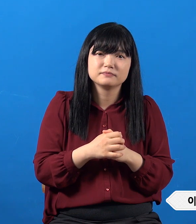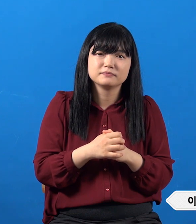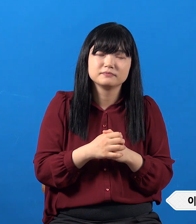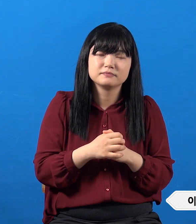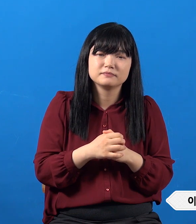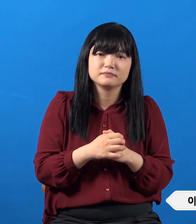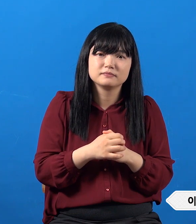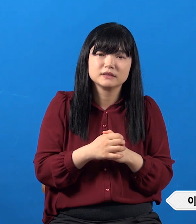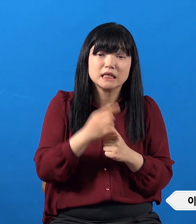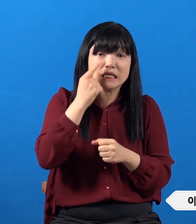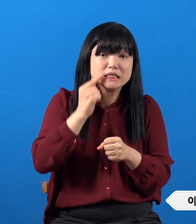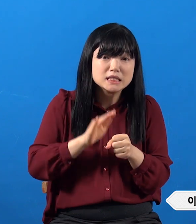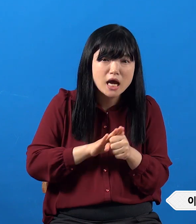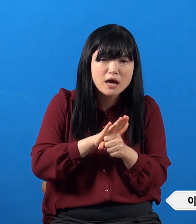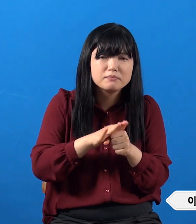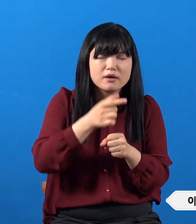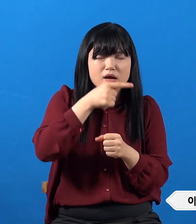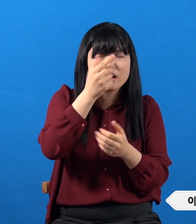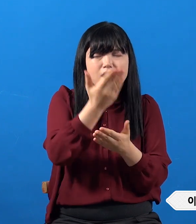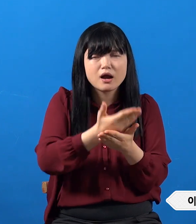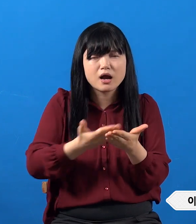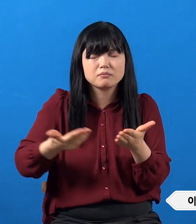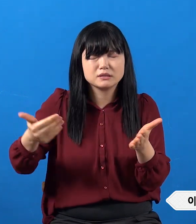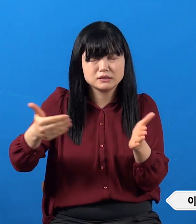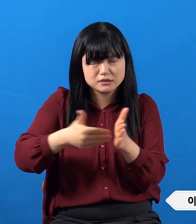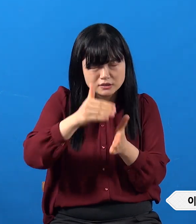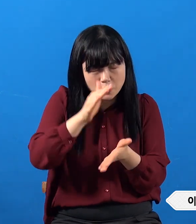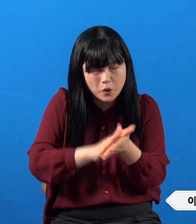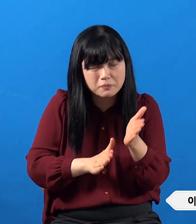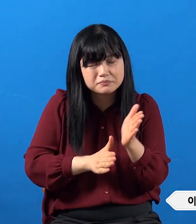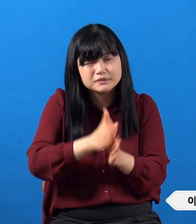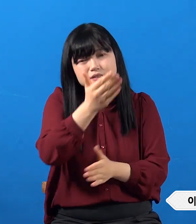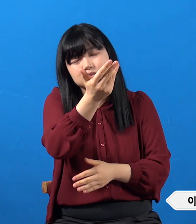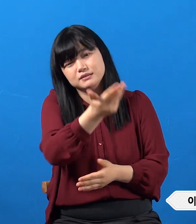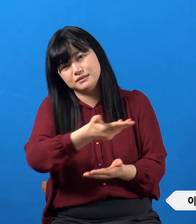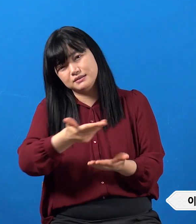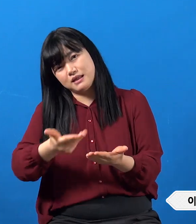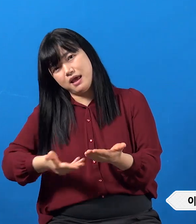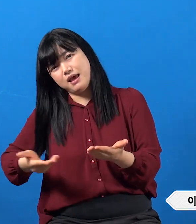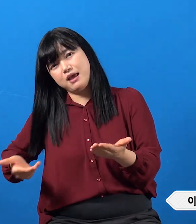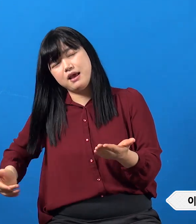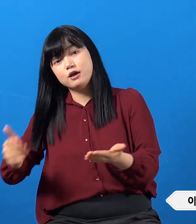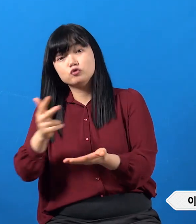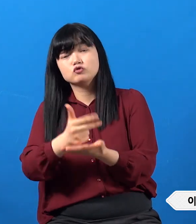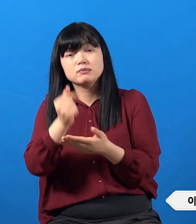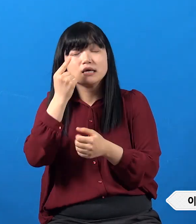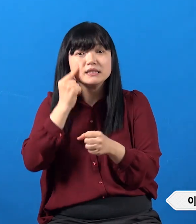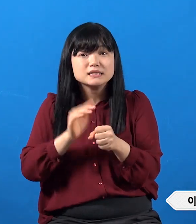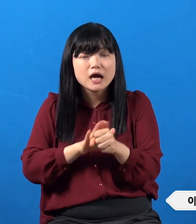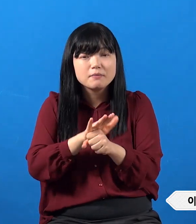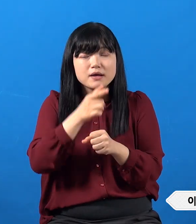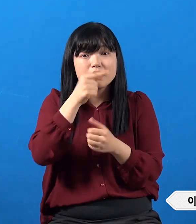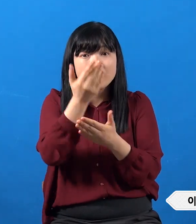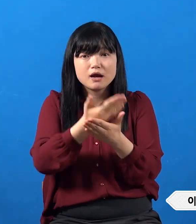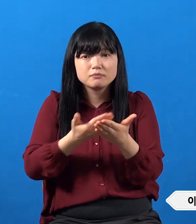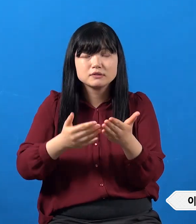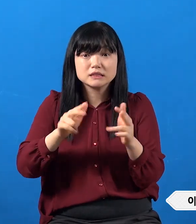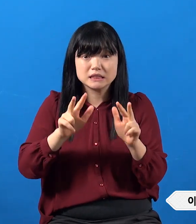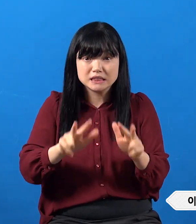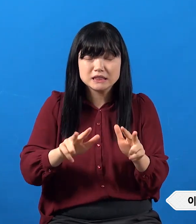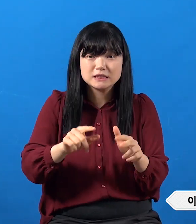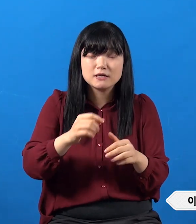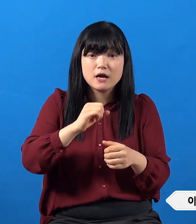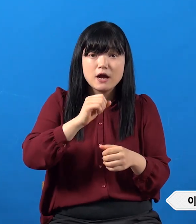ceasing. 자비의 강물은 끊임없이 흐르네. 자비의 강물은. 주님의 자비의 강물은 지금